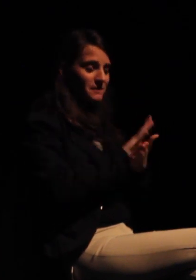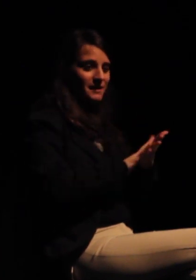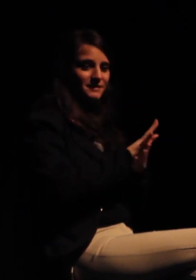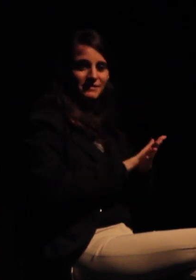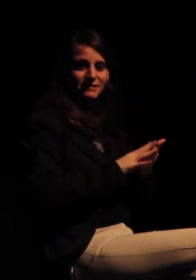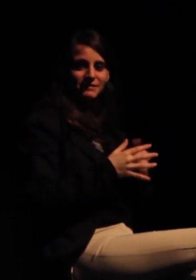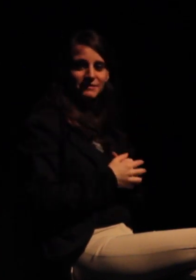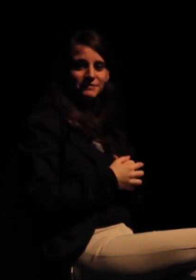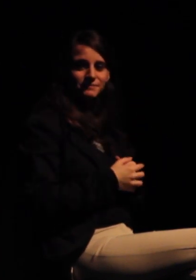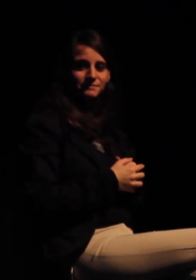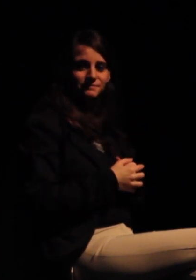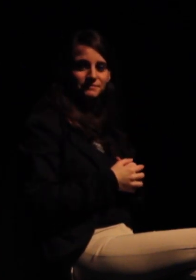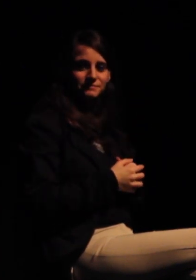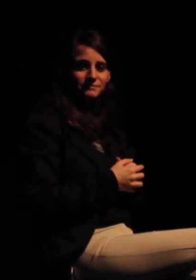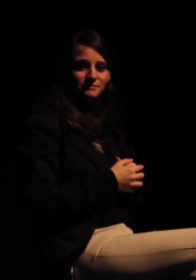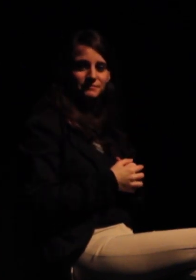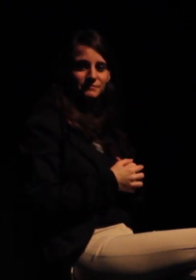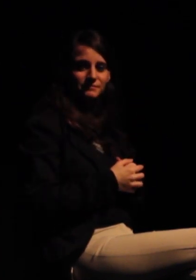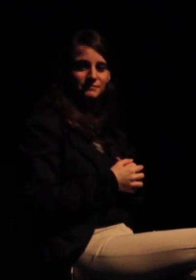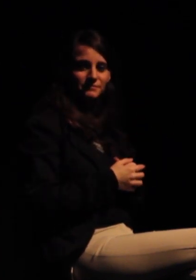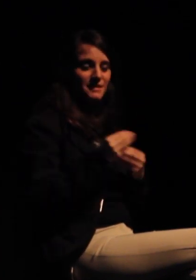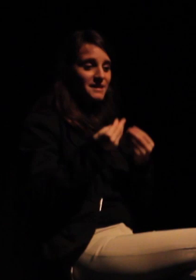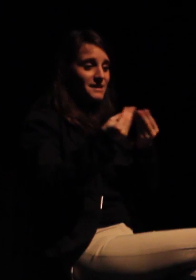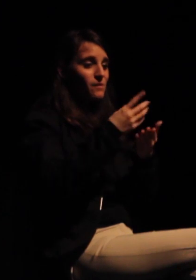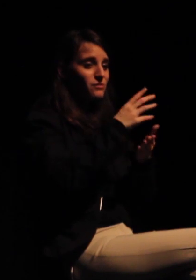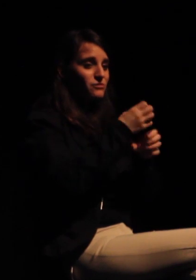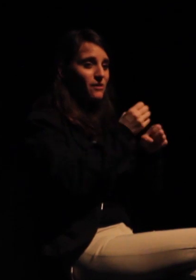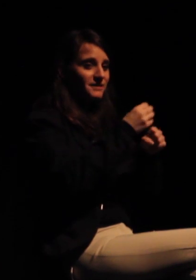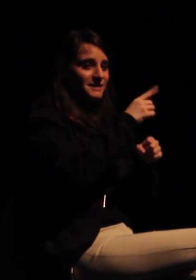E me deu 100, mas falou, não fala para ninguém que eu dei 100.